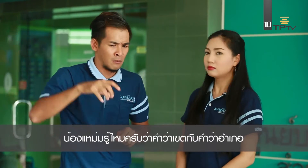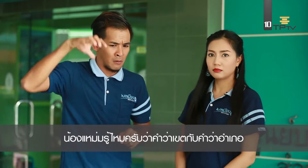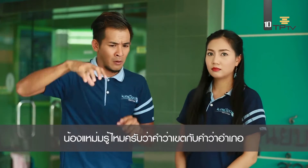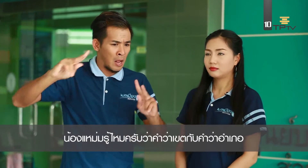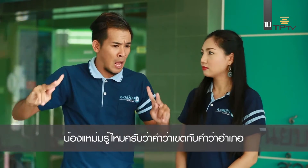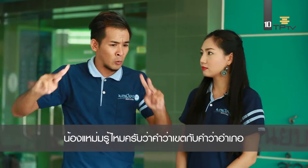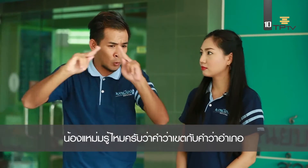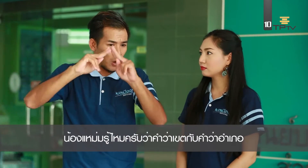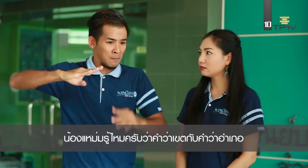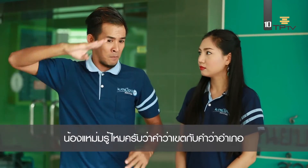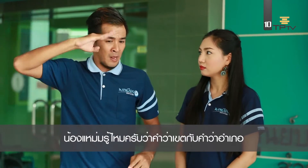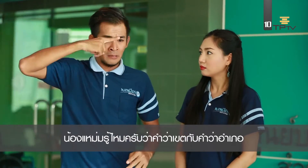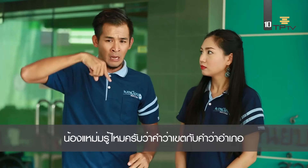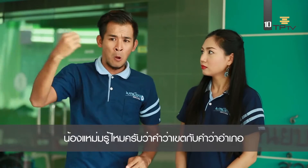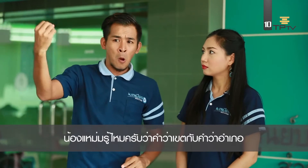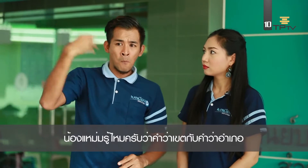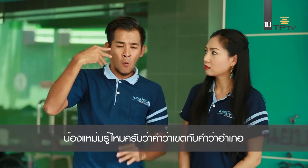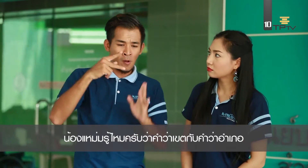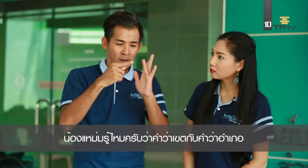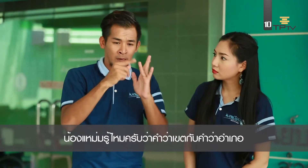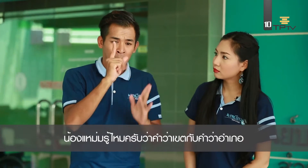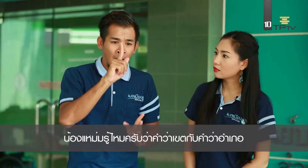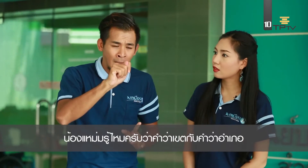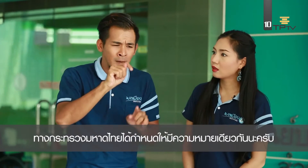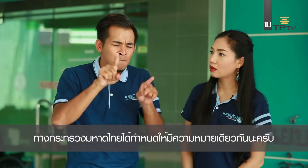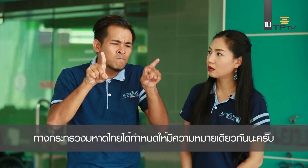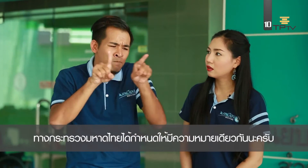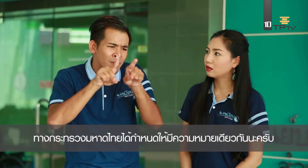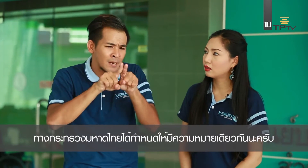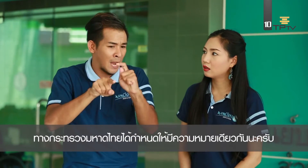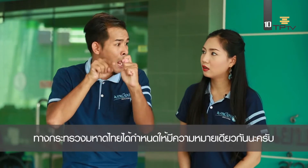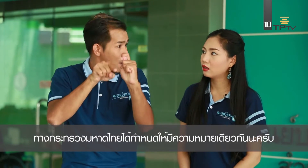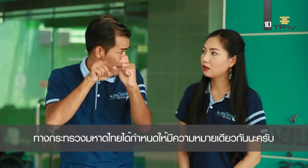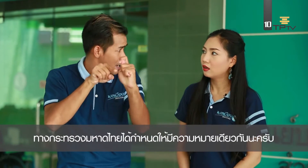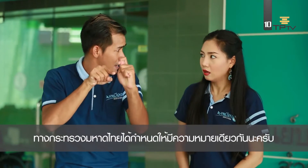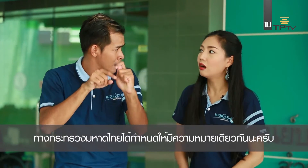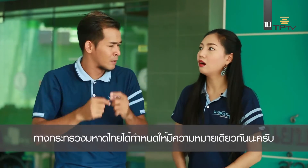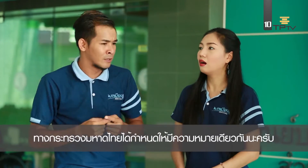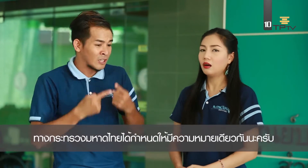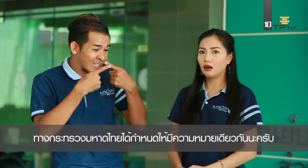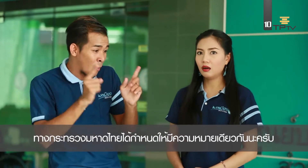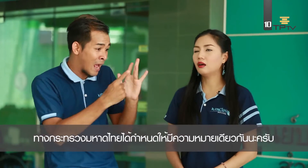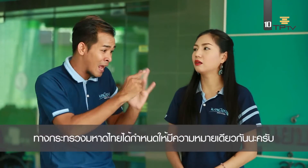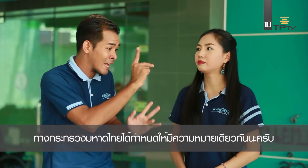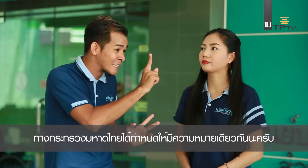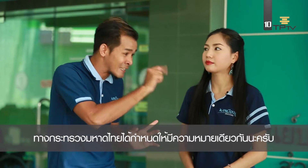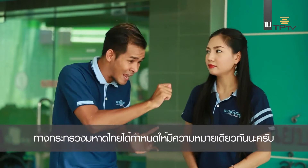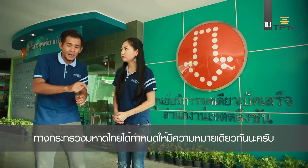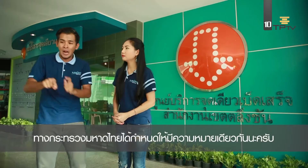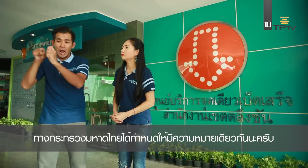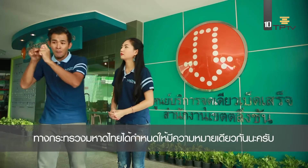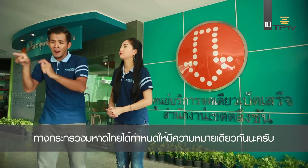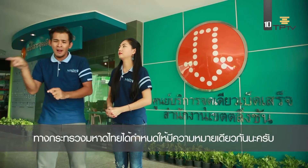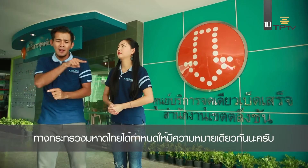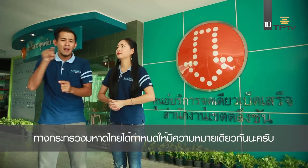าคำว่าเขตกับคำว่าอำเภอทางกระทรวงมหาดไทยได้กำหนดให้มีความหมายเดียวกันน